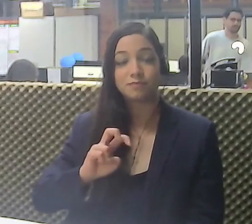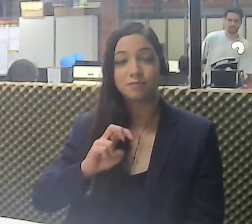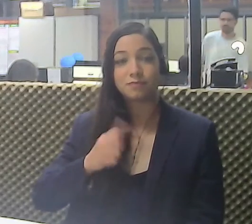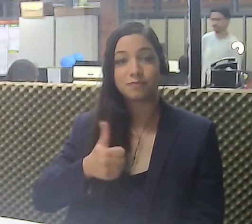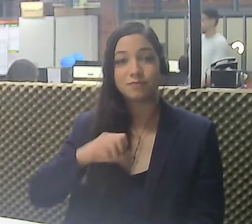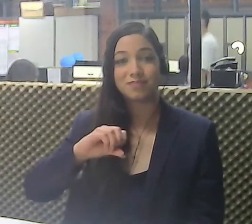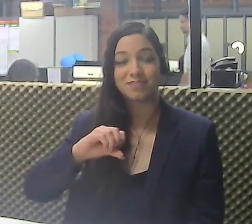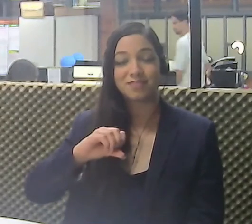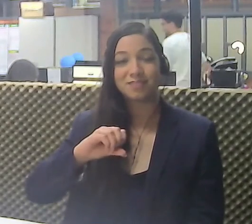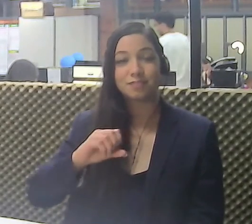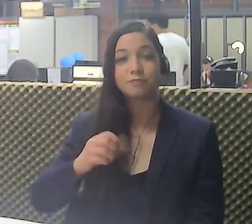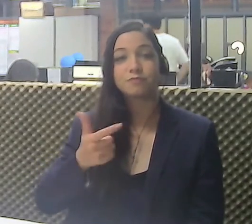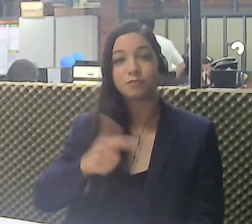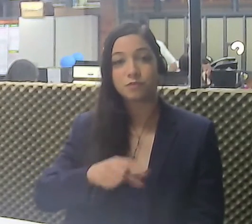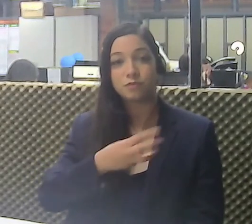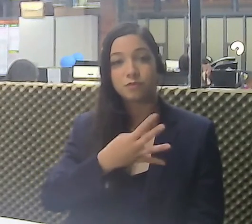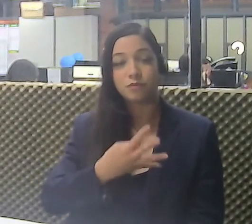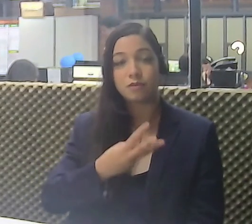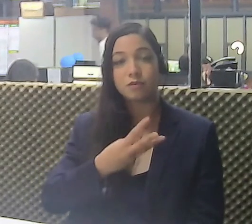34-3239-2519,